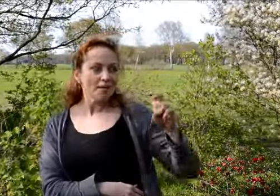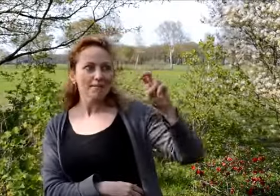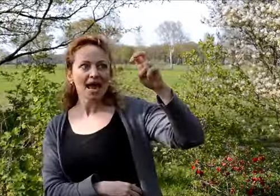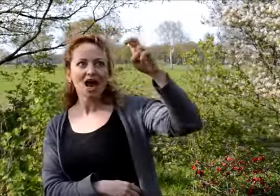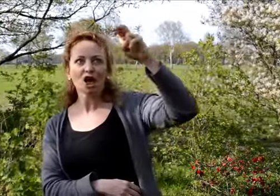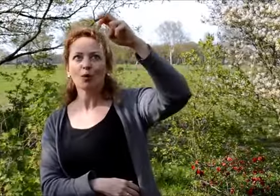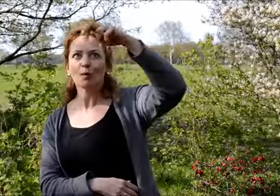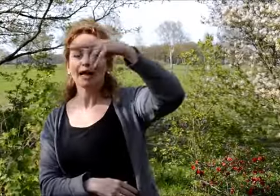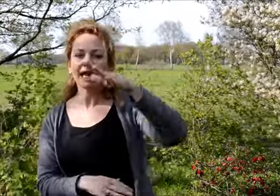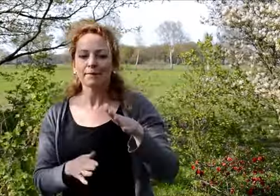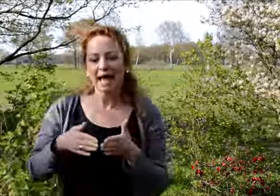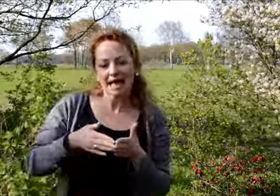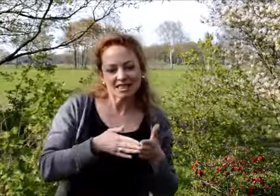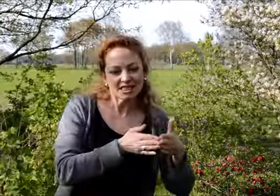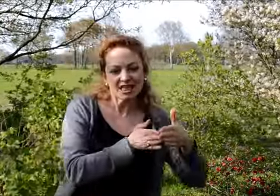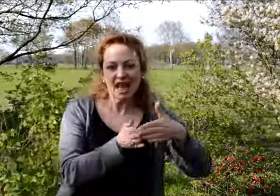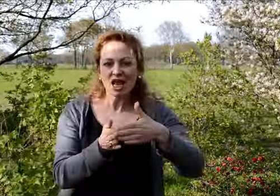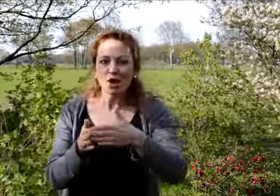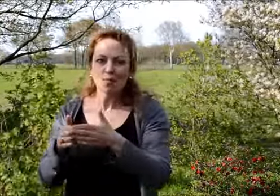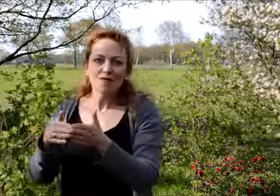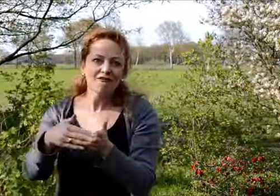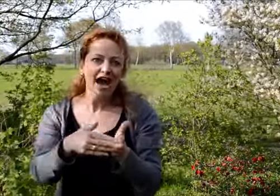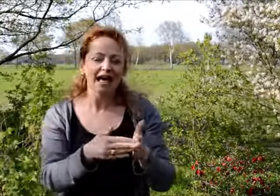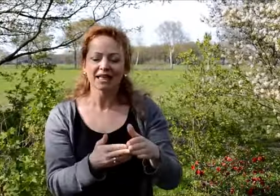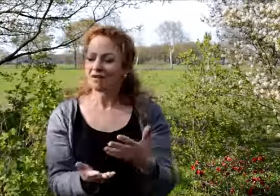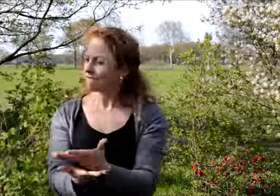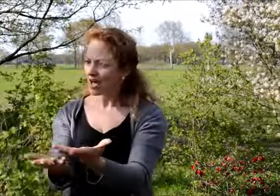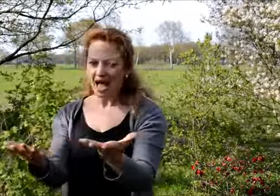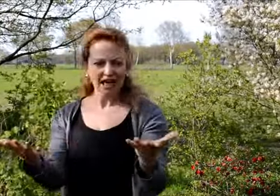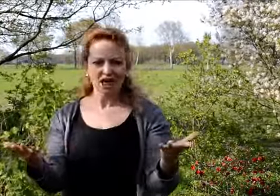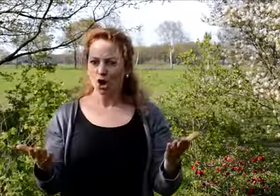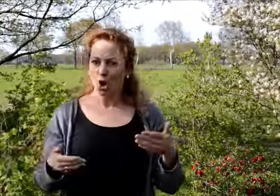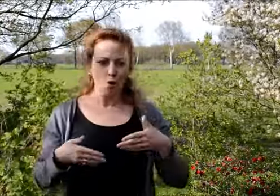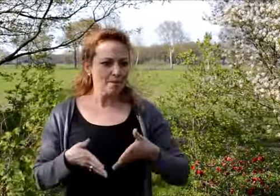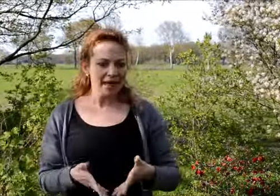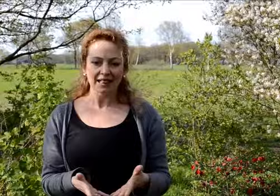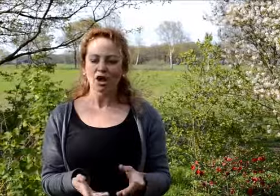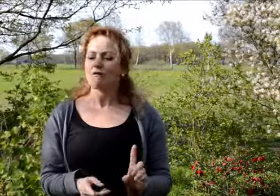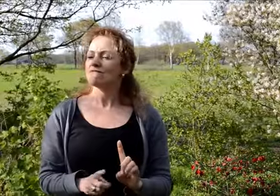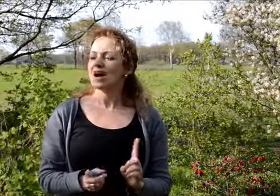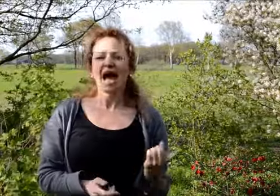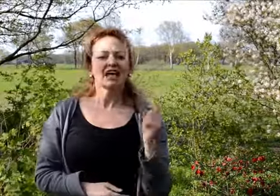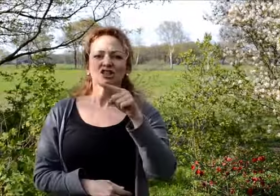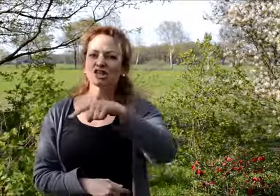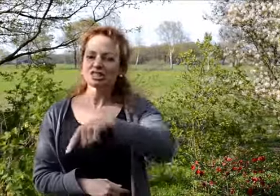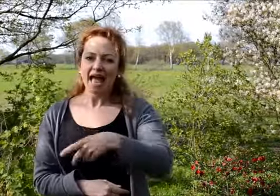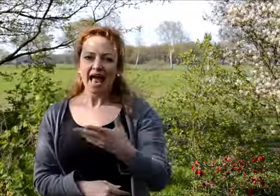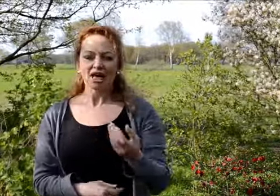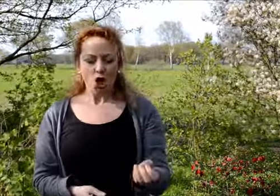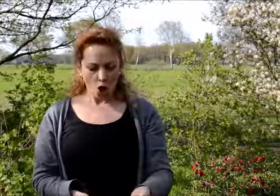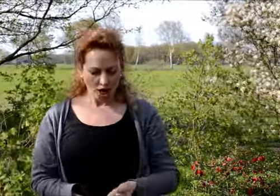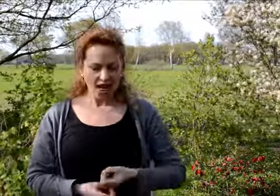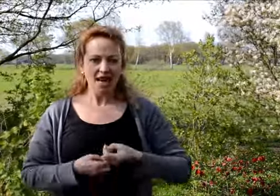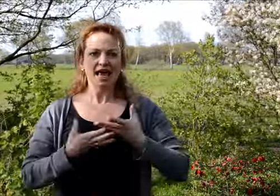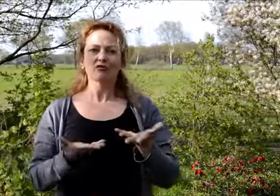haren zal ik bergen beklimmen, zeeën bevaren, om waar ik ook ben of waar ik zal zijn, een licht